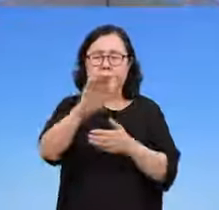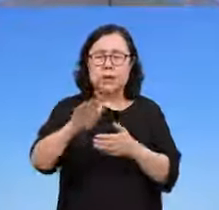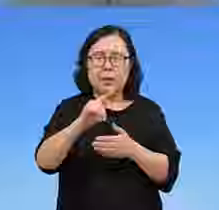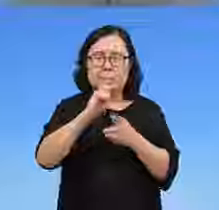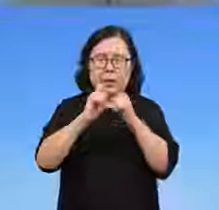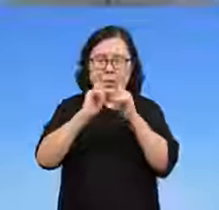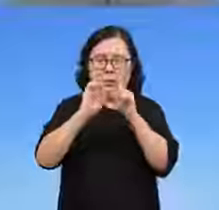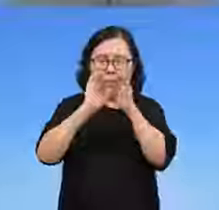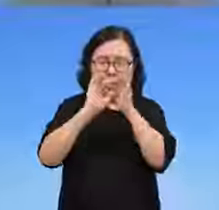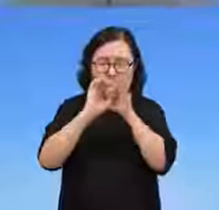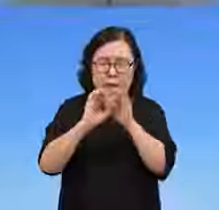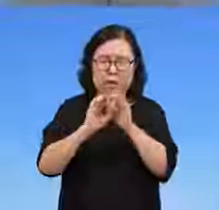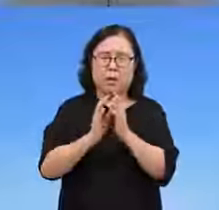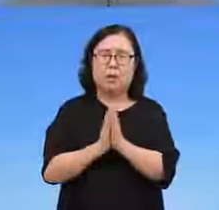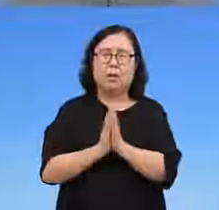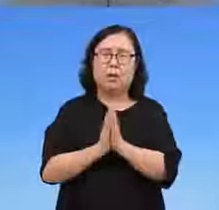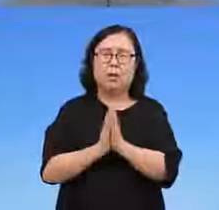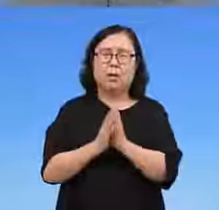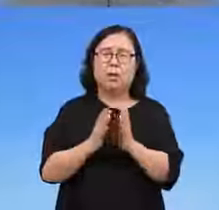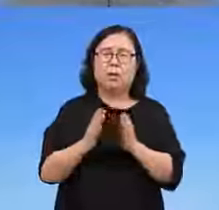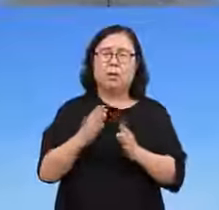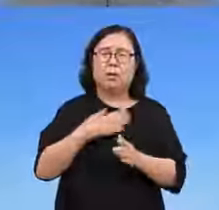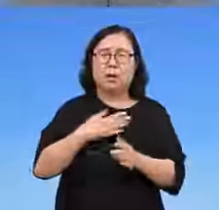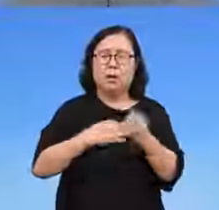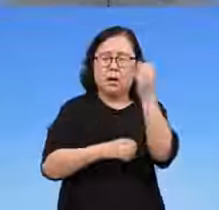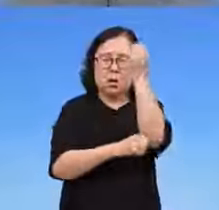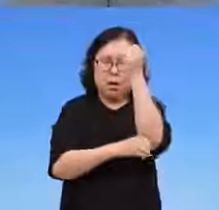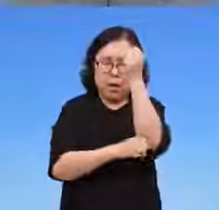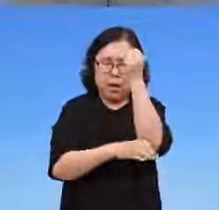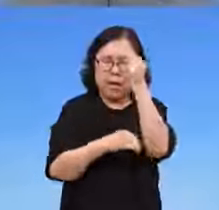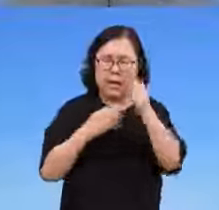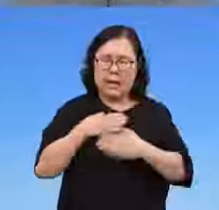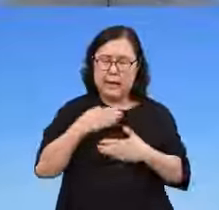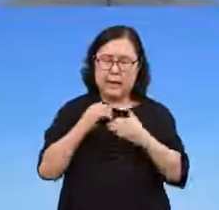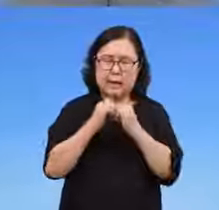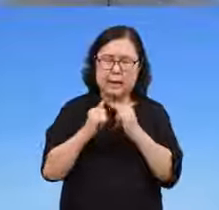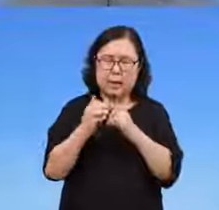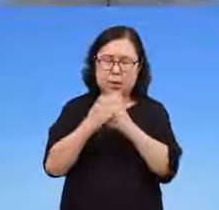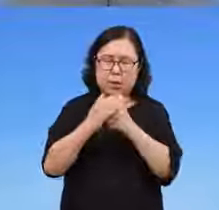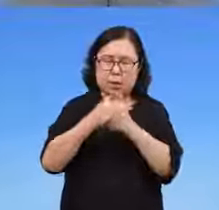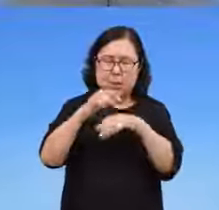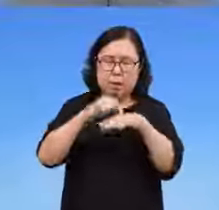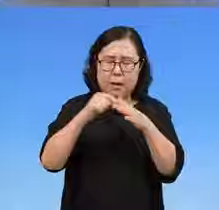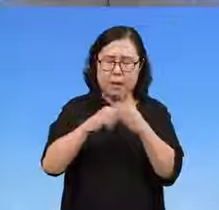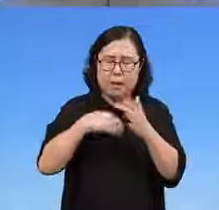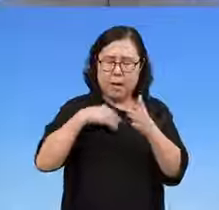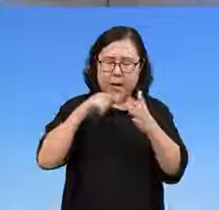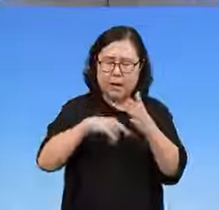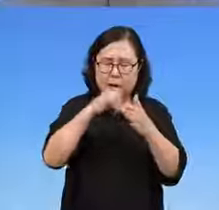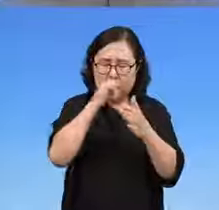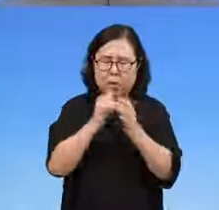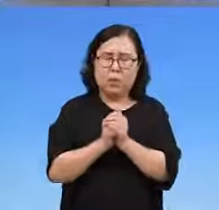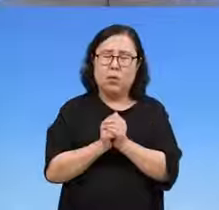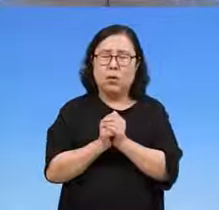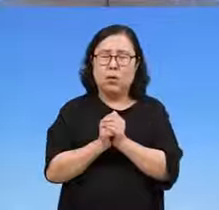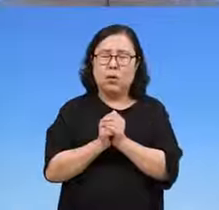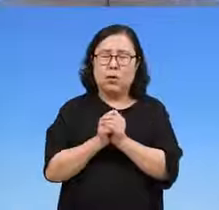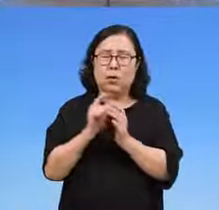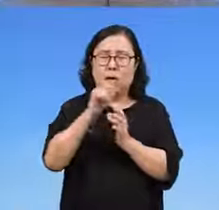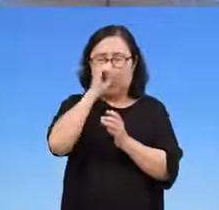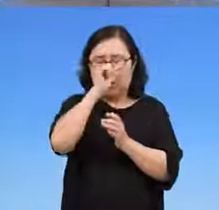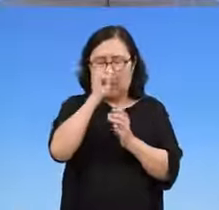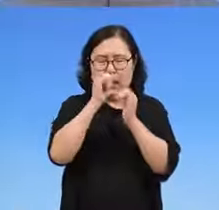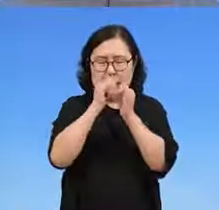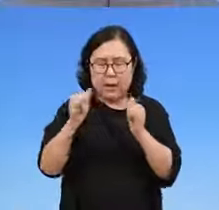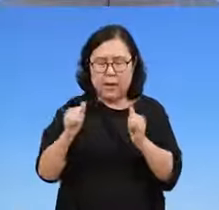하나님 아버지, 우리가 이 말씀을 통하여 그저 내가 원래 참 약한 자들을 돕는 마음이 내 안에 있고 나는 원래